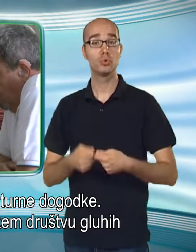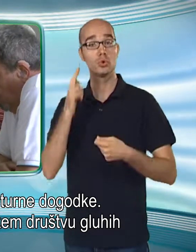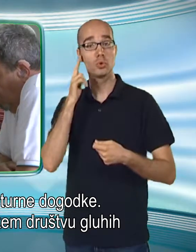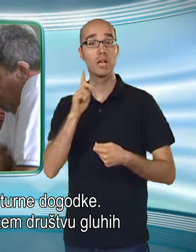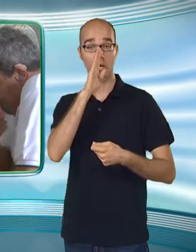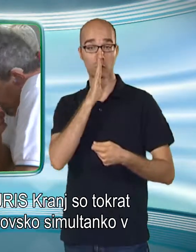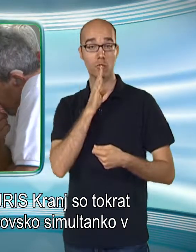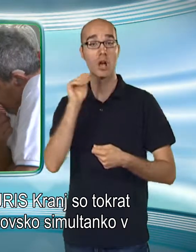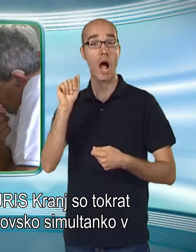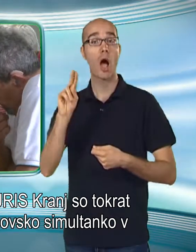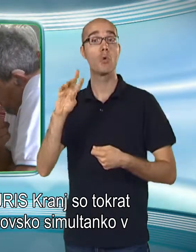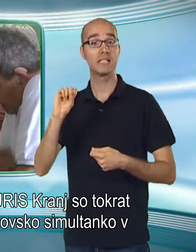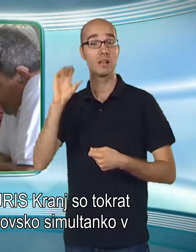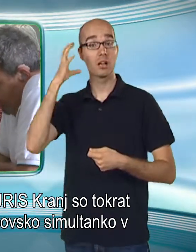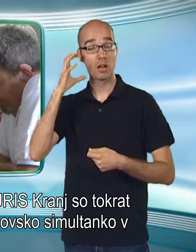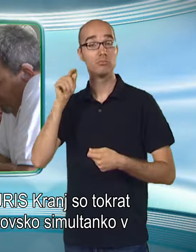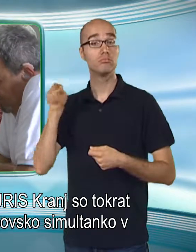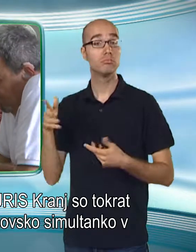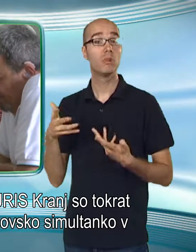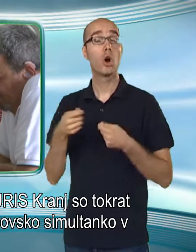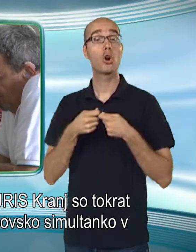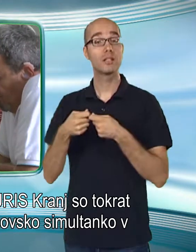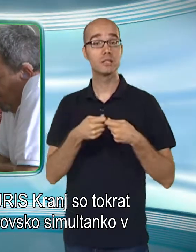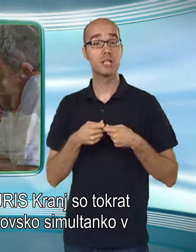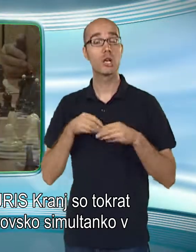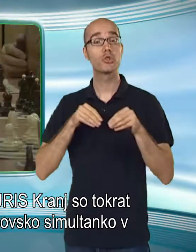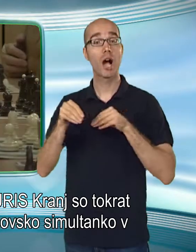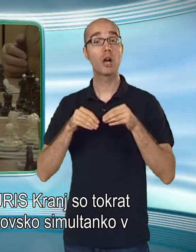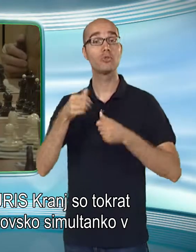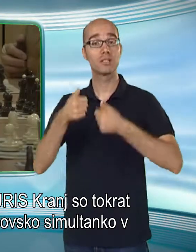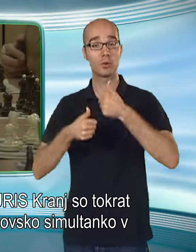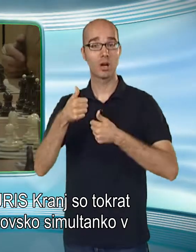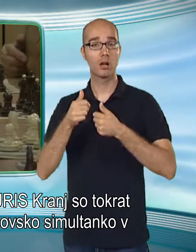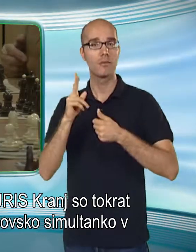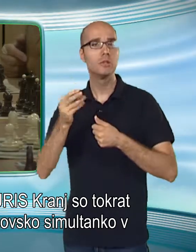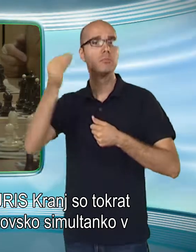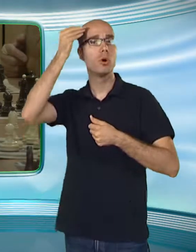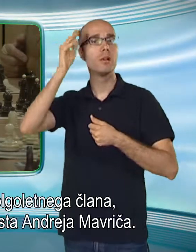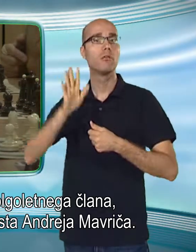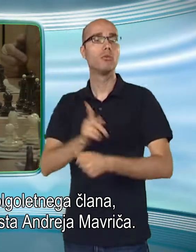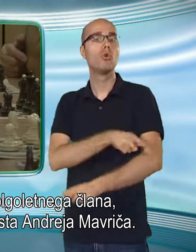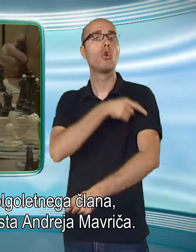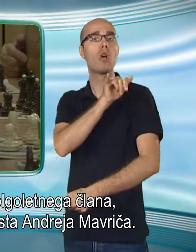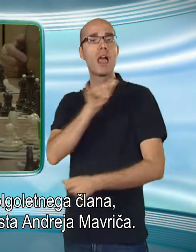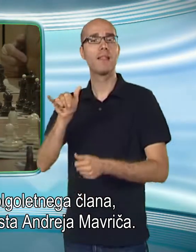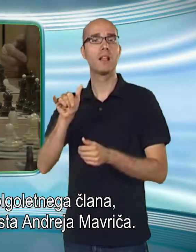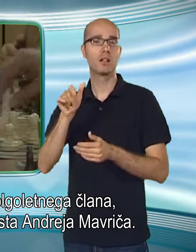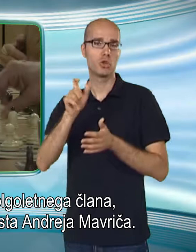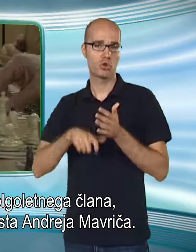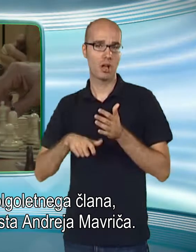društvu gluhih in naglušnih Auris Kranj so tokrat organizirali šahovsko simultanko v spomin na dolgoletnega